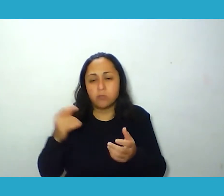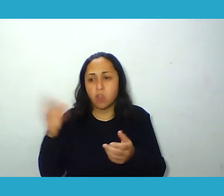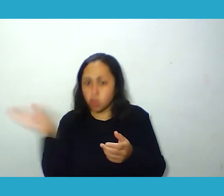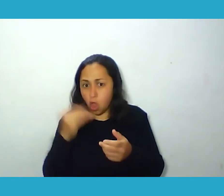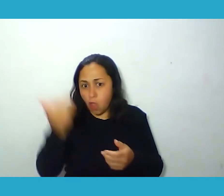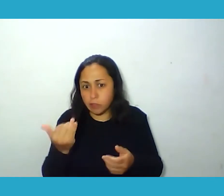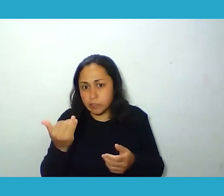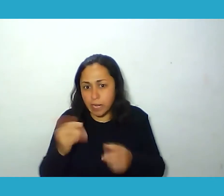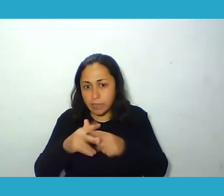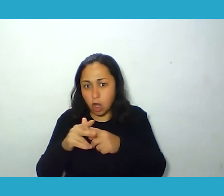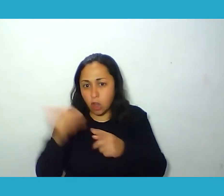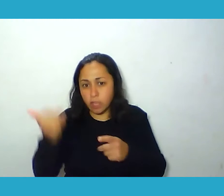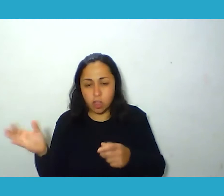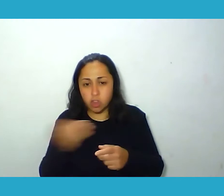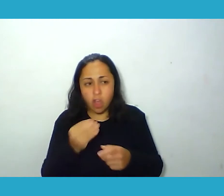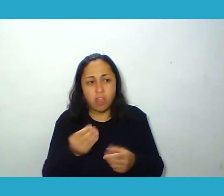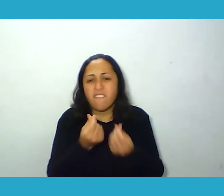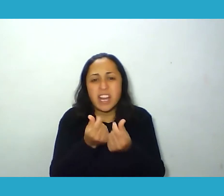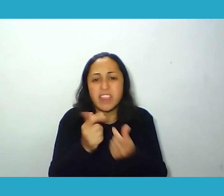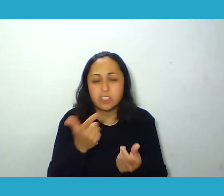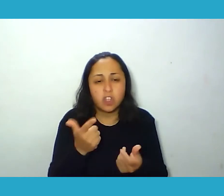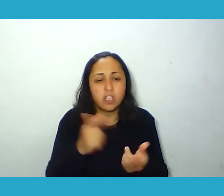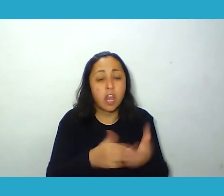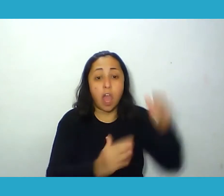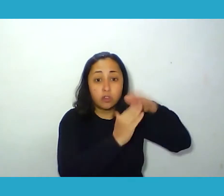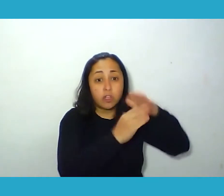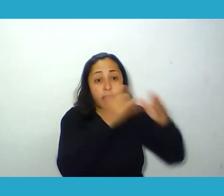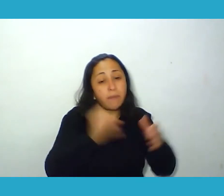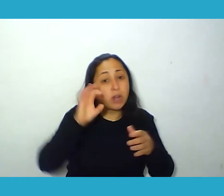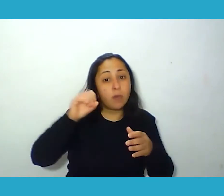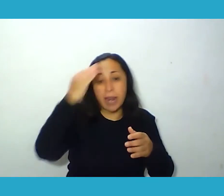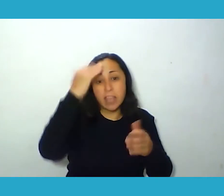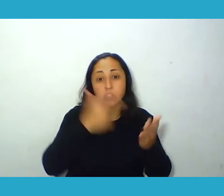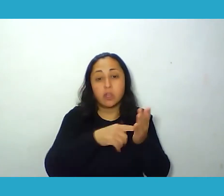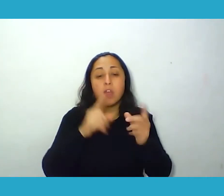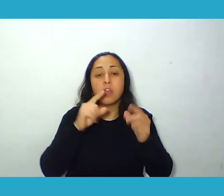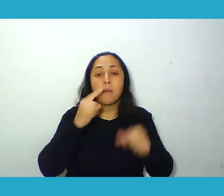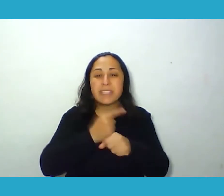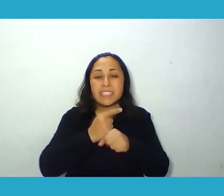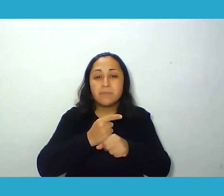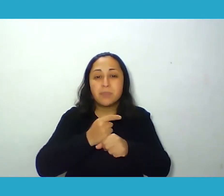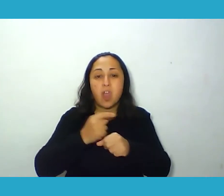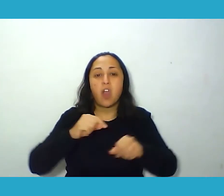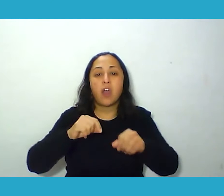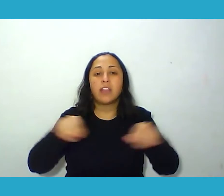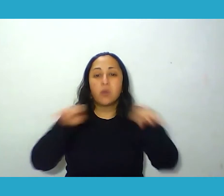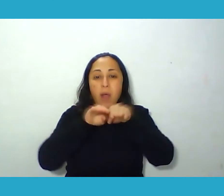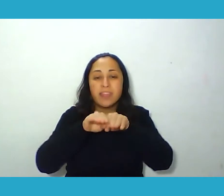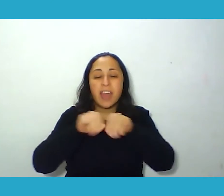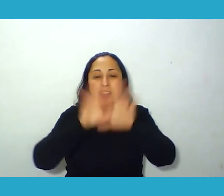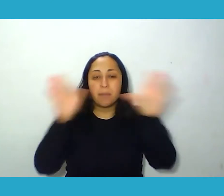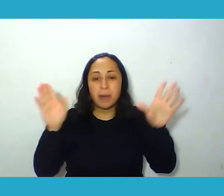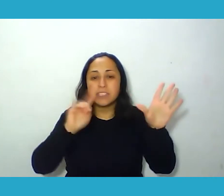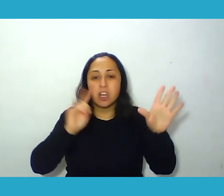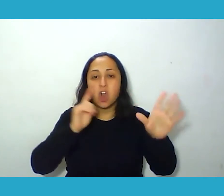tienen. Considera que esta audiencia pública carece de toda validez, debiendo a las autoridades declararla inconstitucional por la vulneración del principio de igualdad, transparencia, no